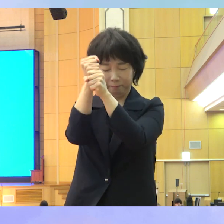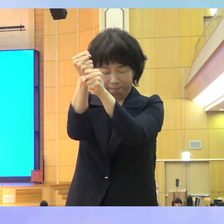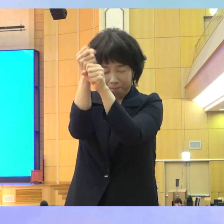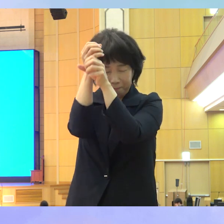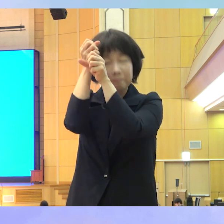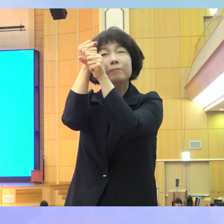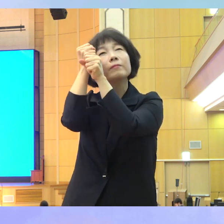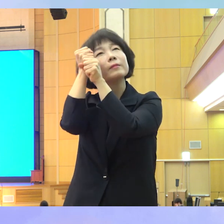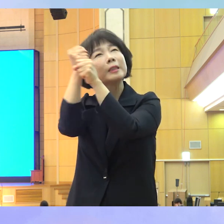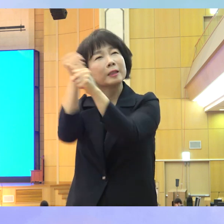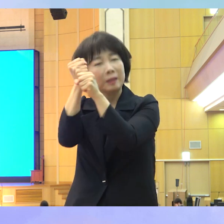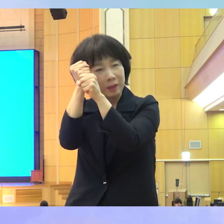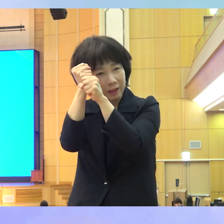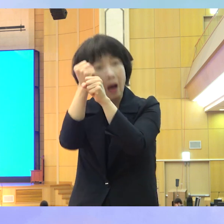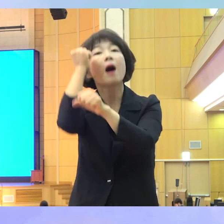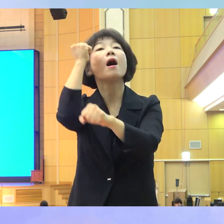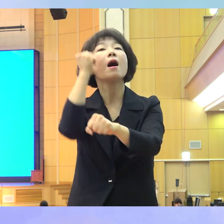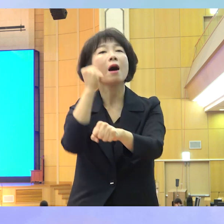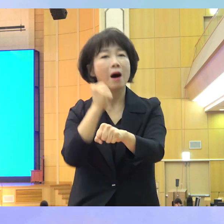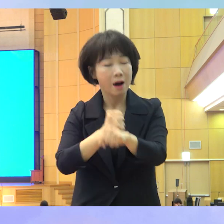주님을